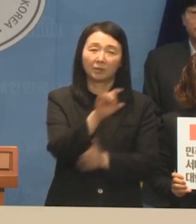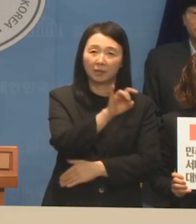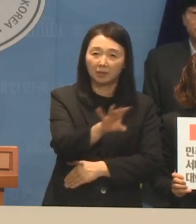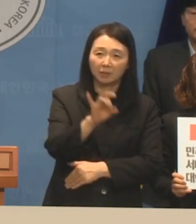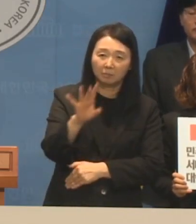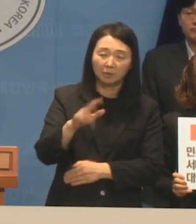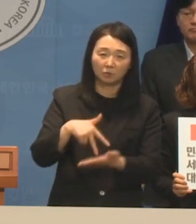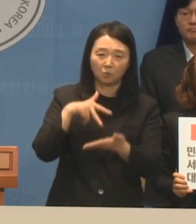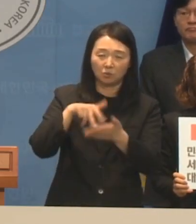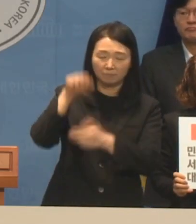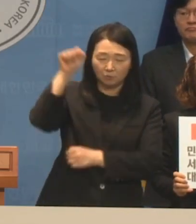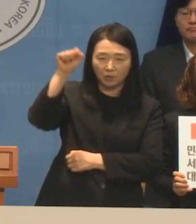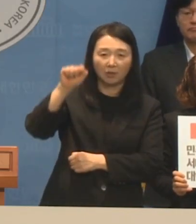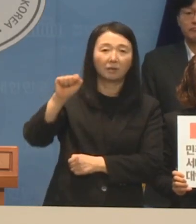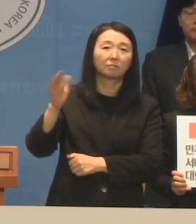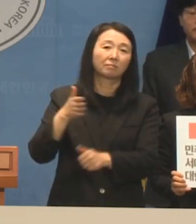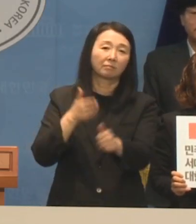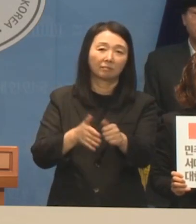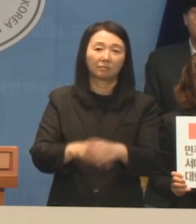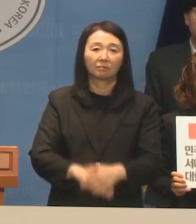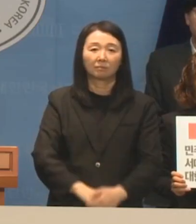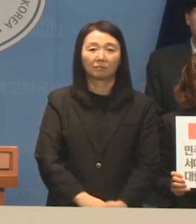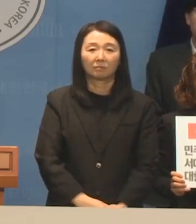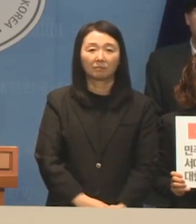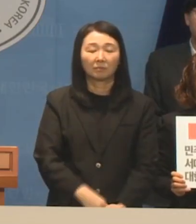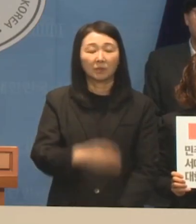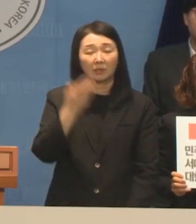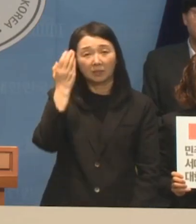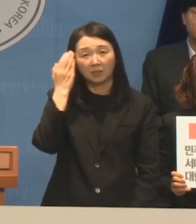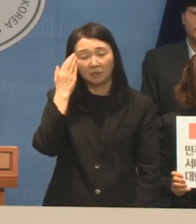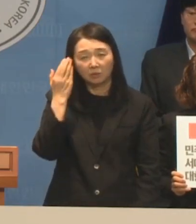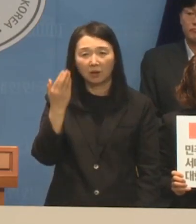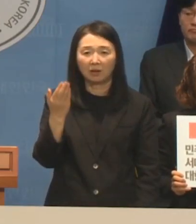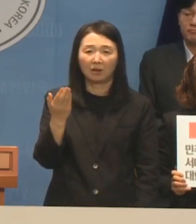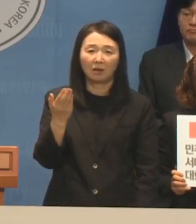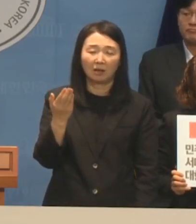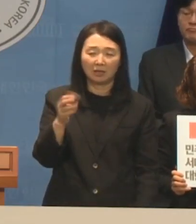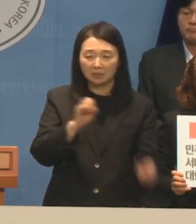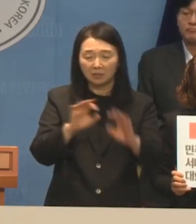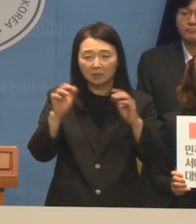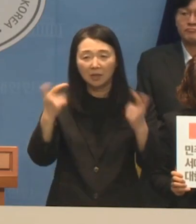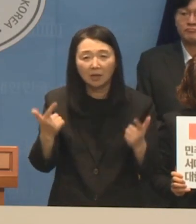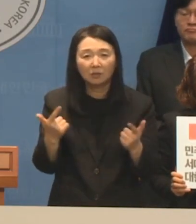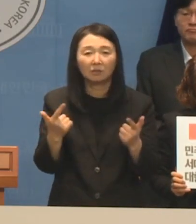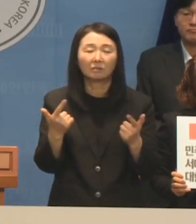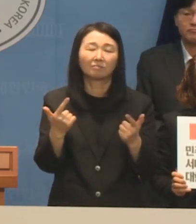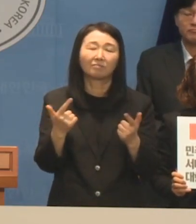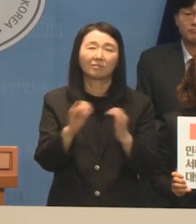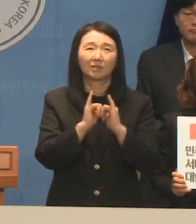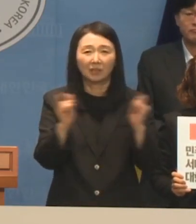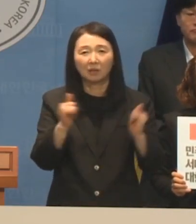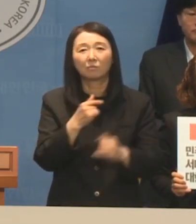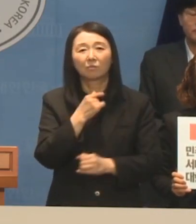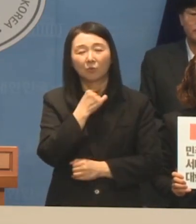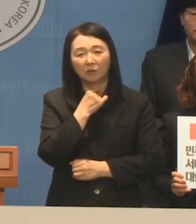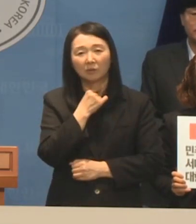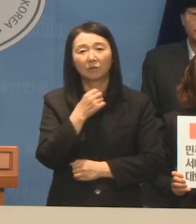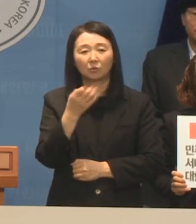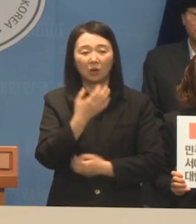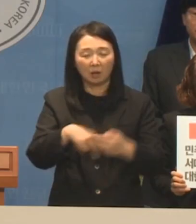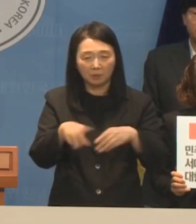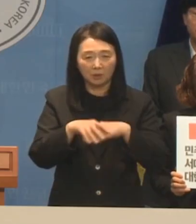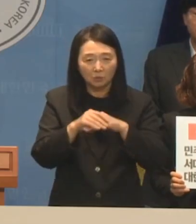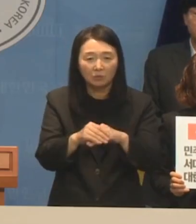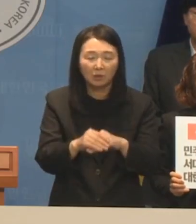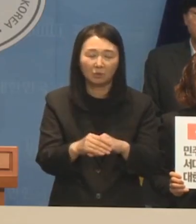명의 독립투사가 되어주십시오. 상식과 지성을 잃지 않으려는 모든 일과 함께 손잡고